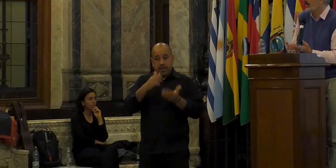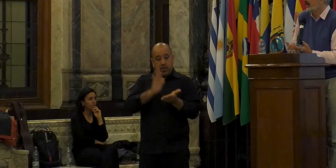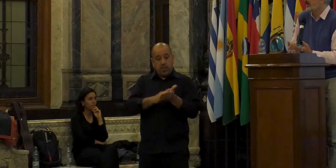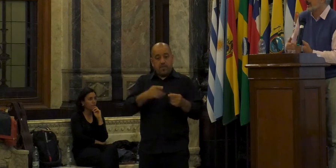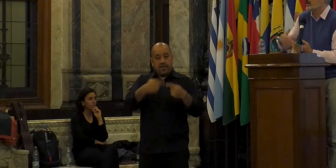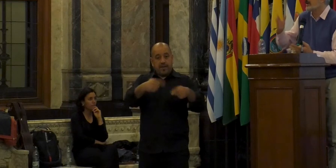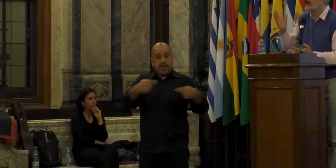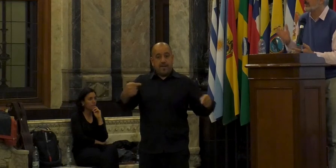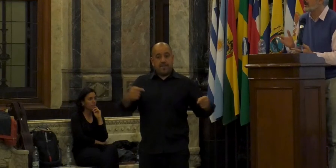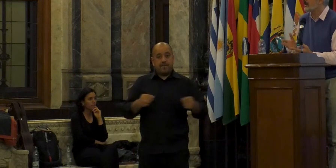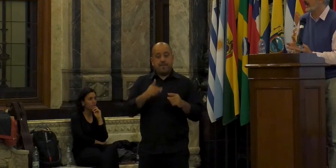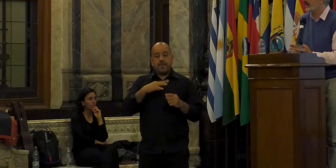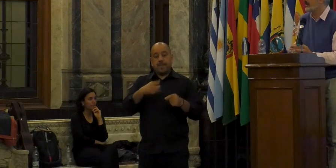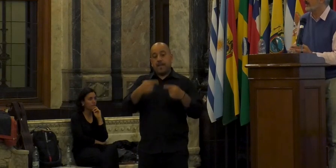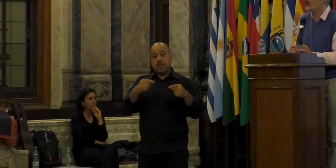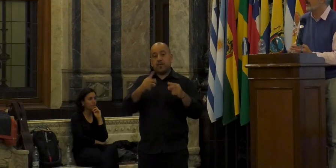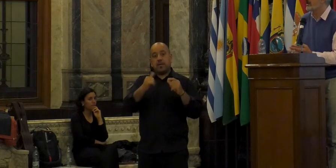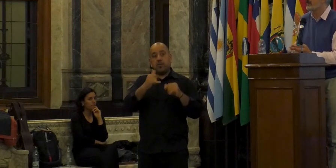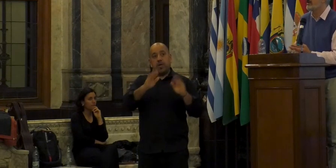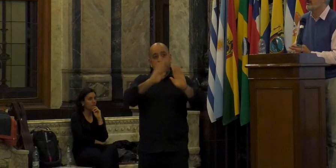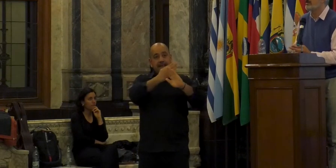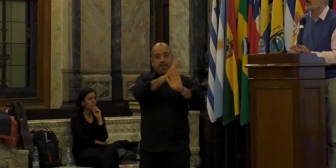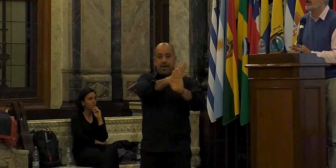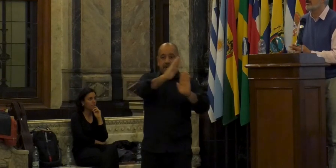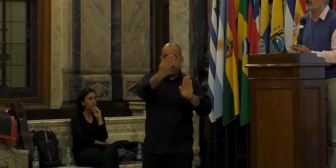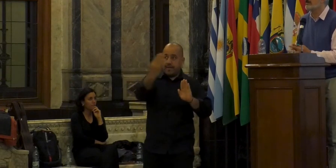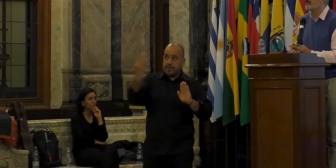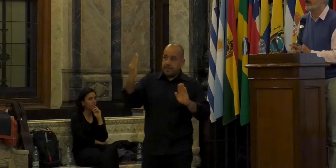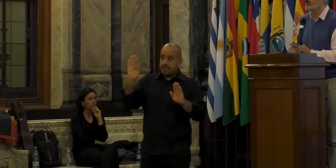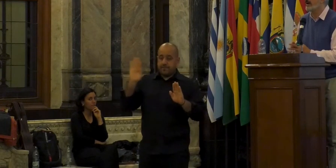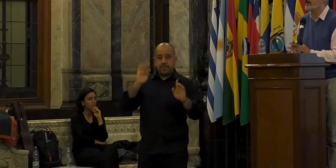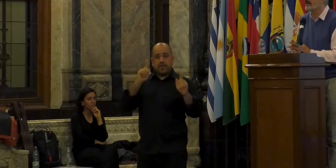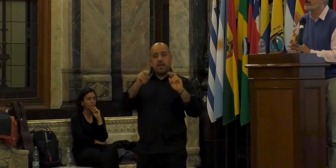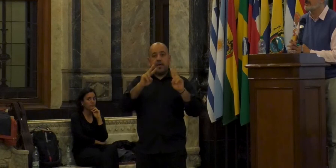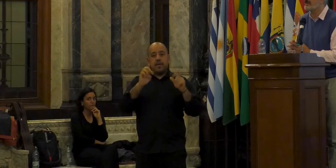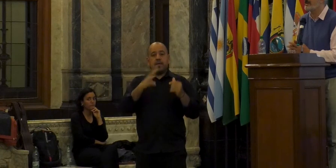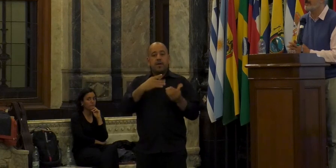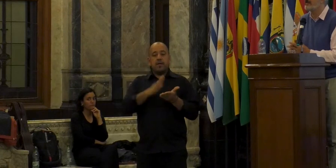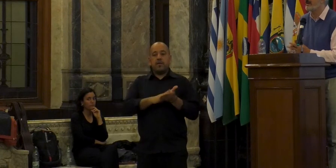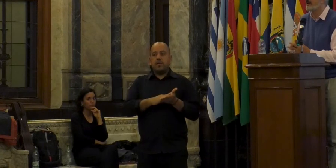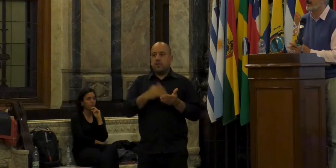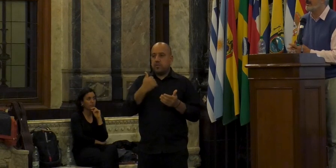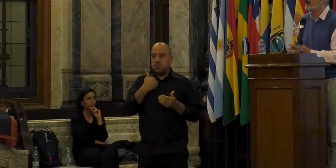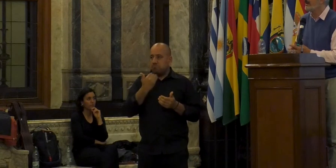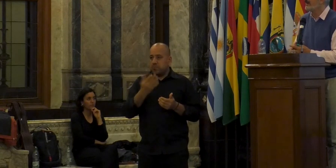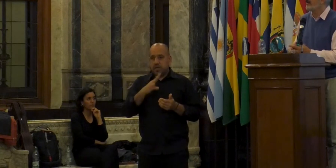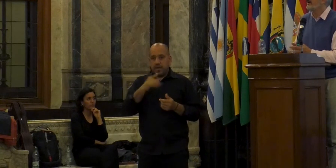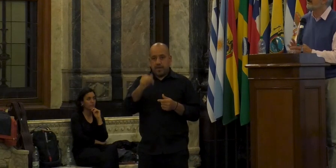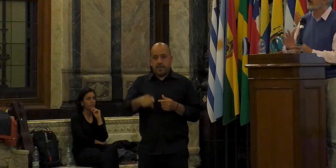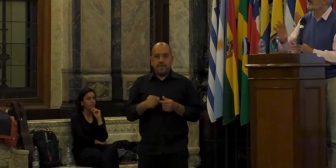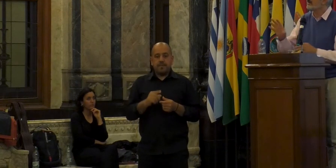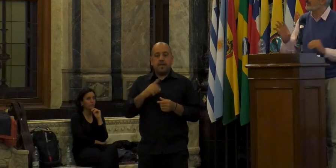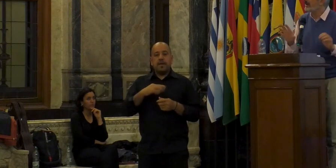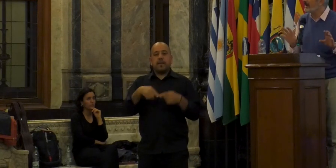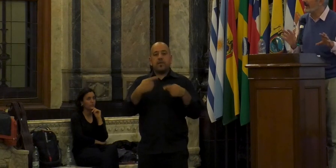ejemplo, pues las cosas que tenemos en las paredes, ¿no? Yo pienso sobre todo en las frigoagendas, no sé si existen ahora aquí,